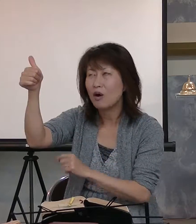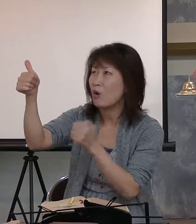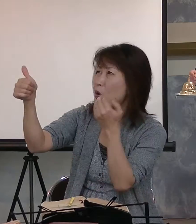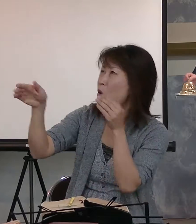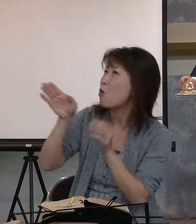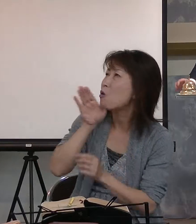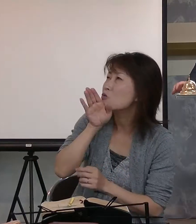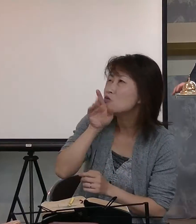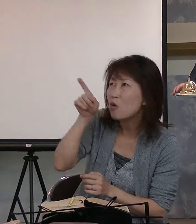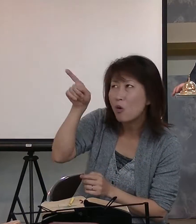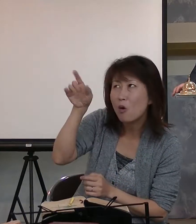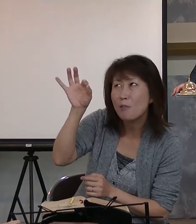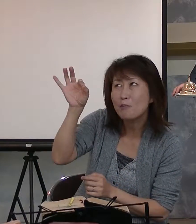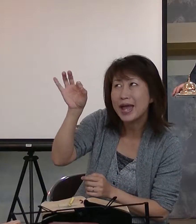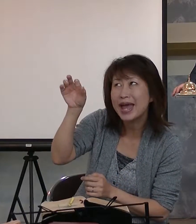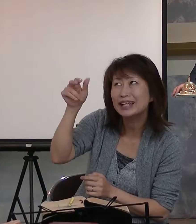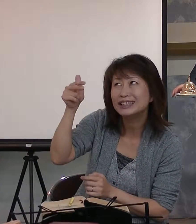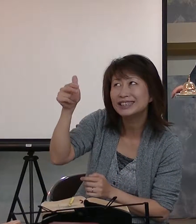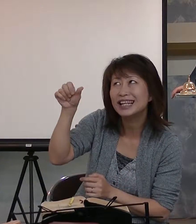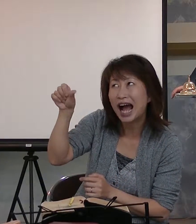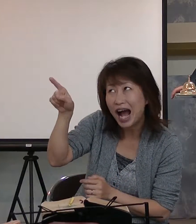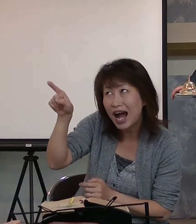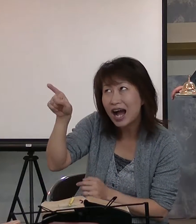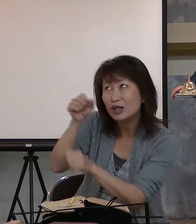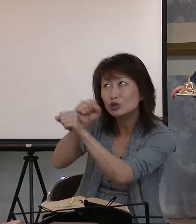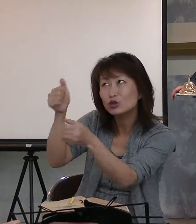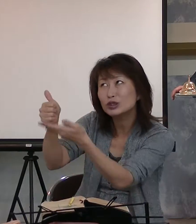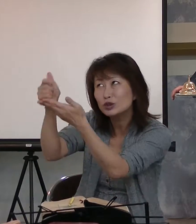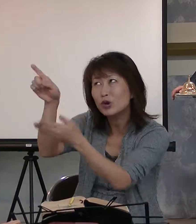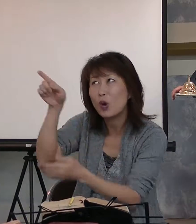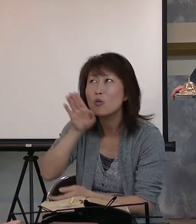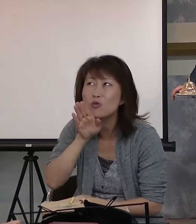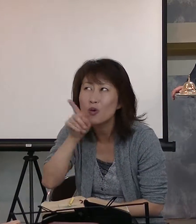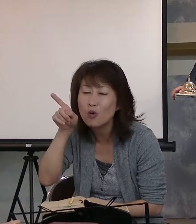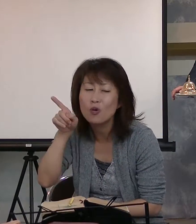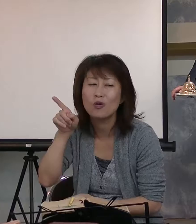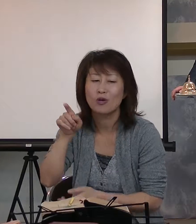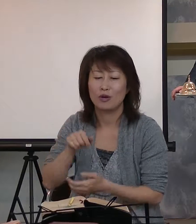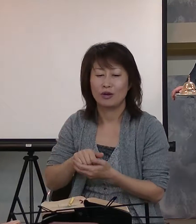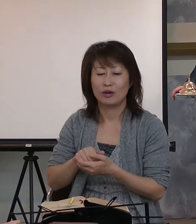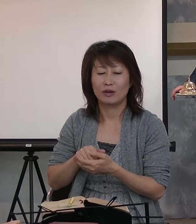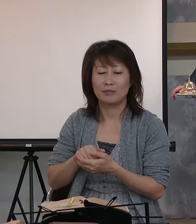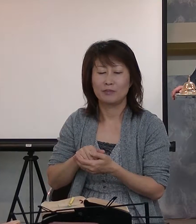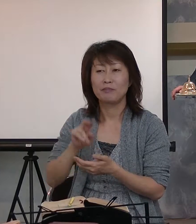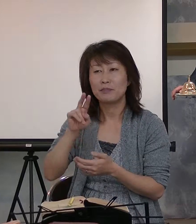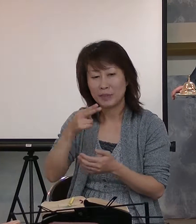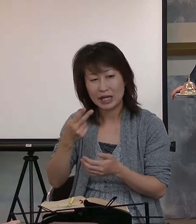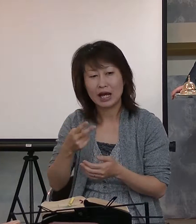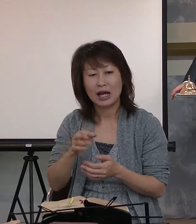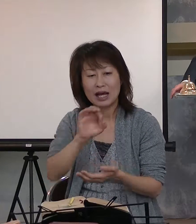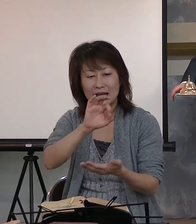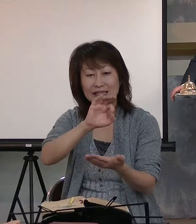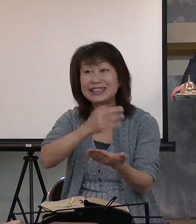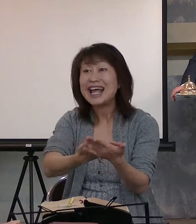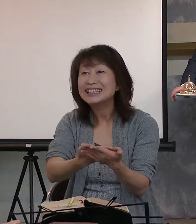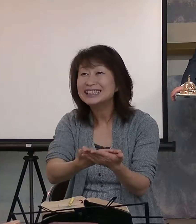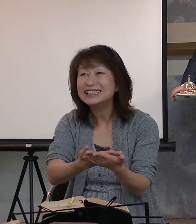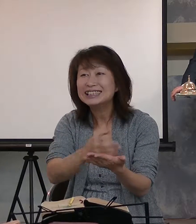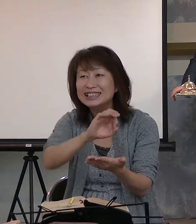か、あるいはこの税金の問題、あるいは復活の問